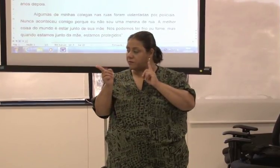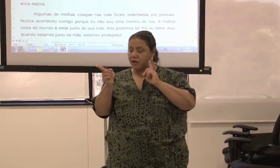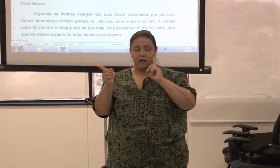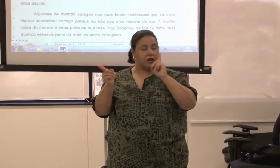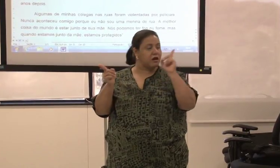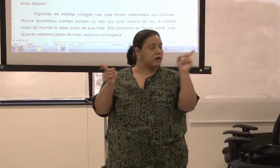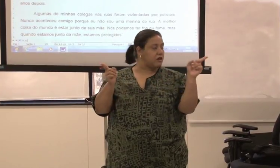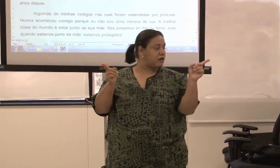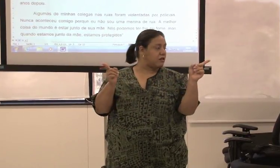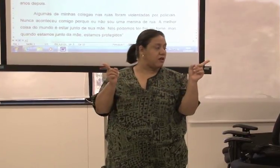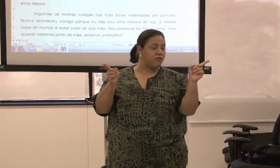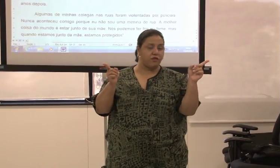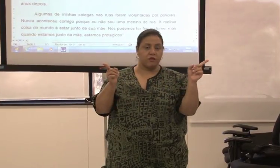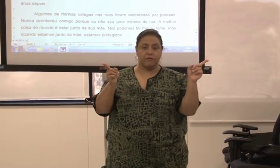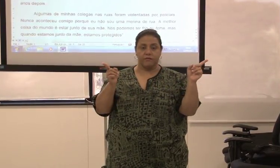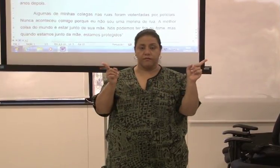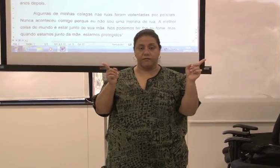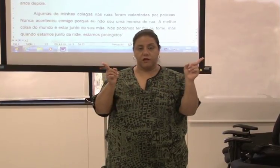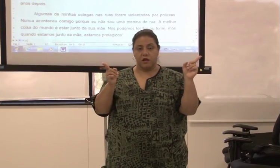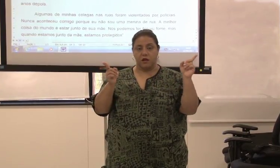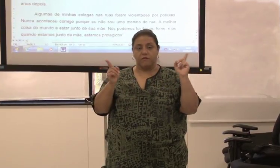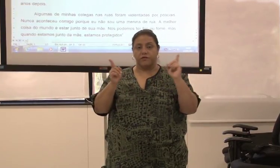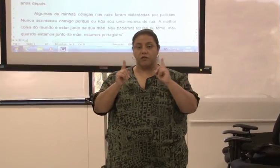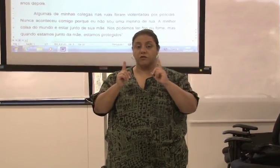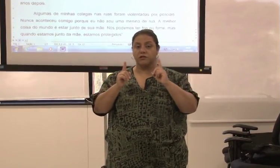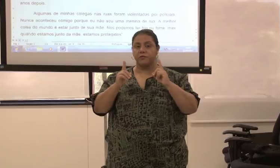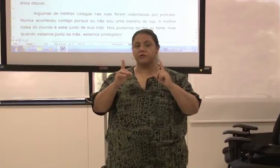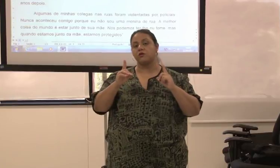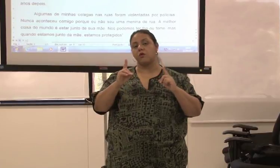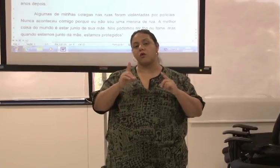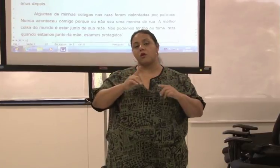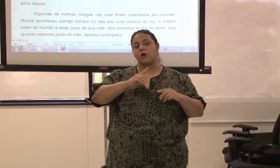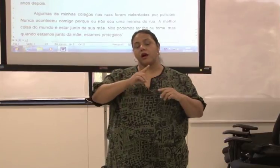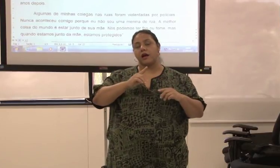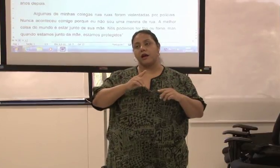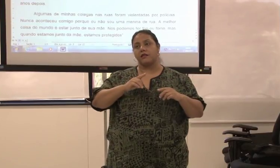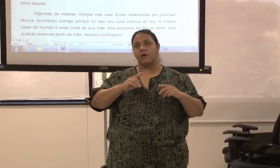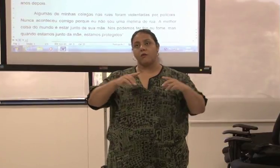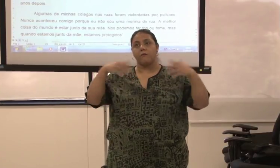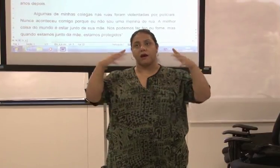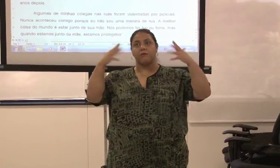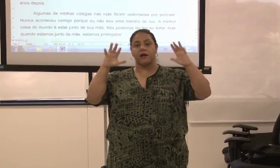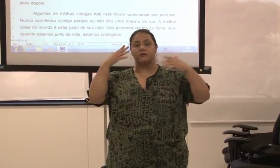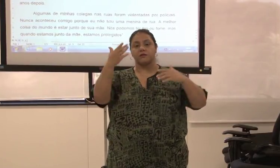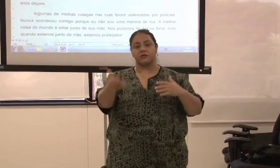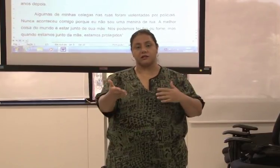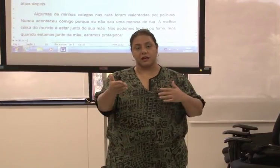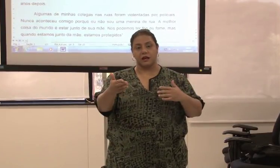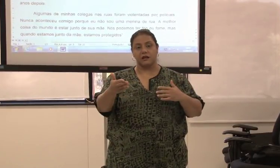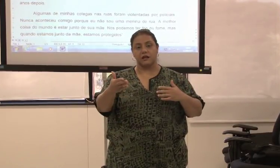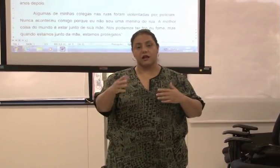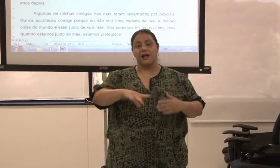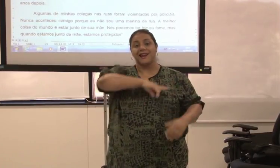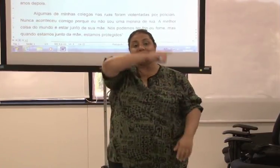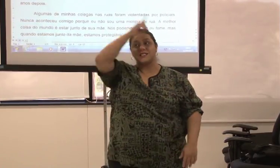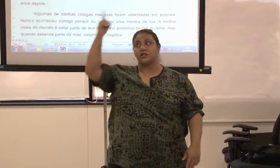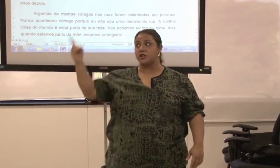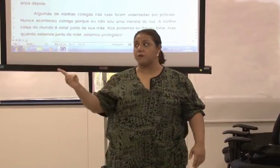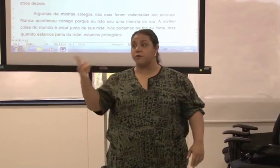tem que ir e tem que vir. Então, igual você pensou. Então, parabéns para você nesse dia. Por quê?